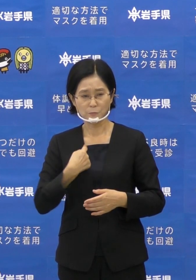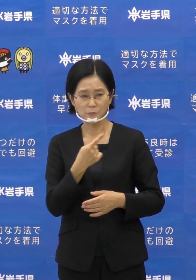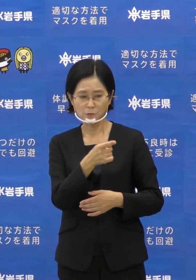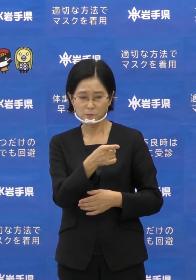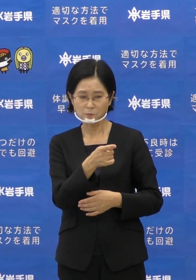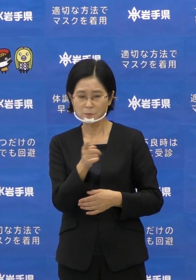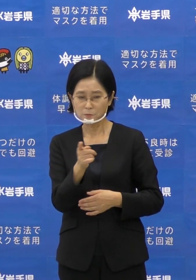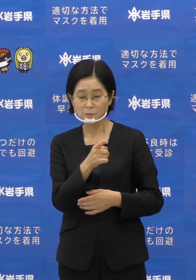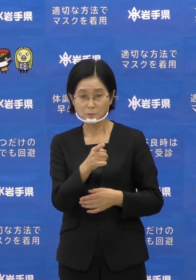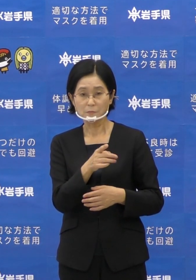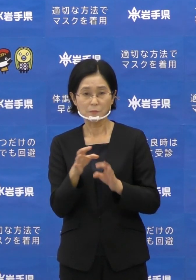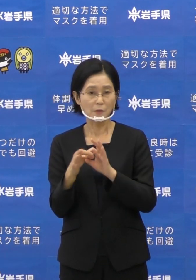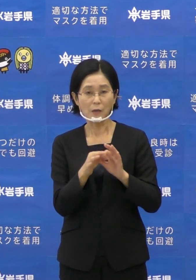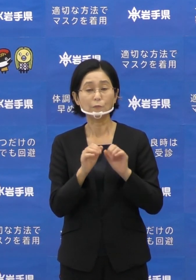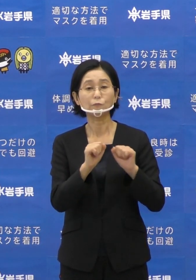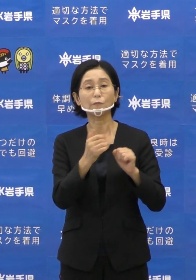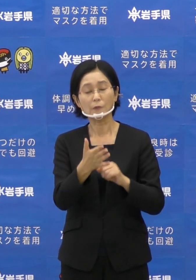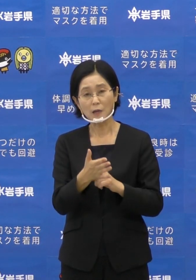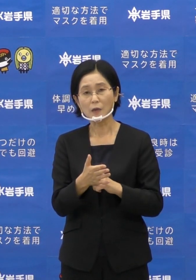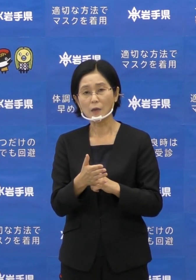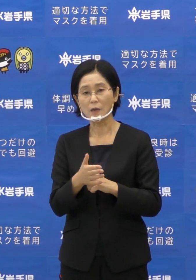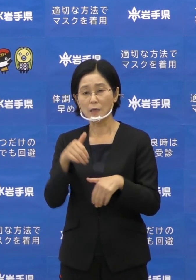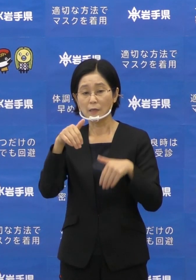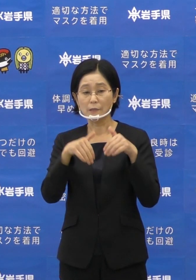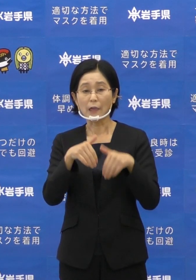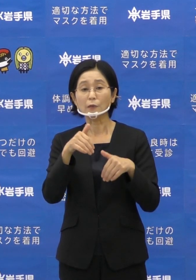に関与するか、選挙事務所に手